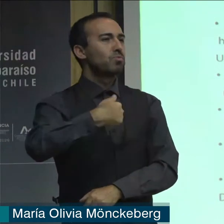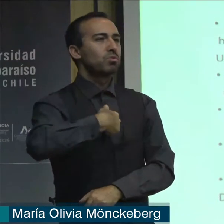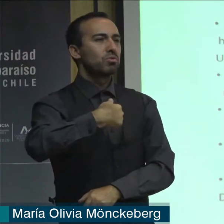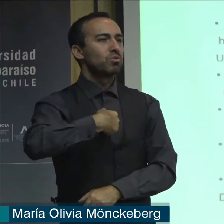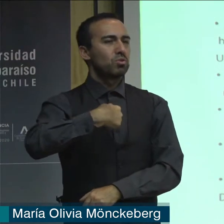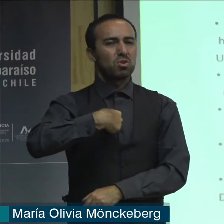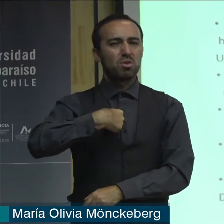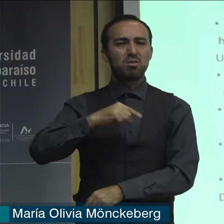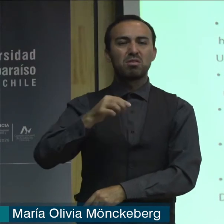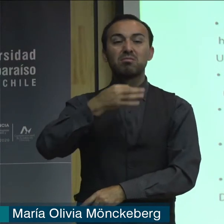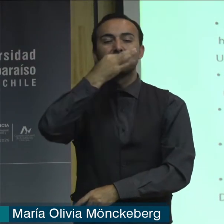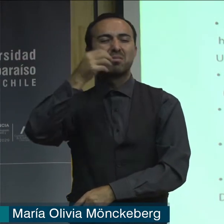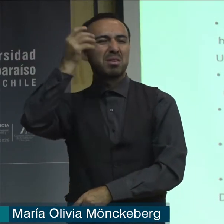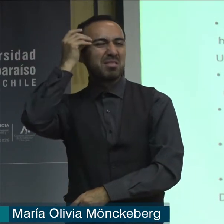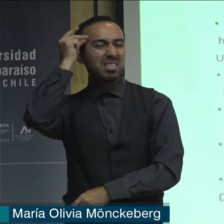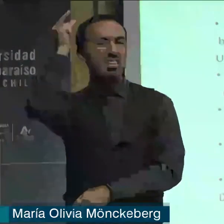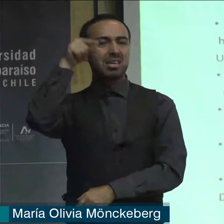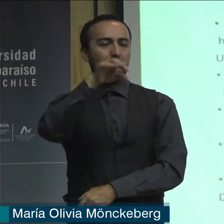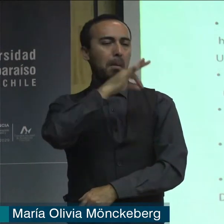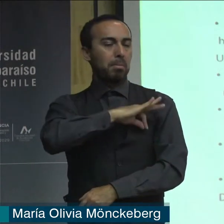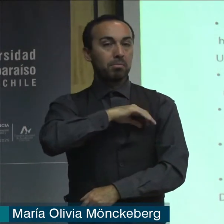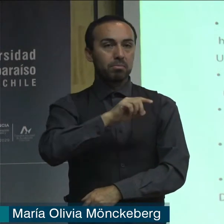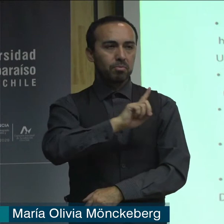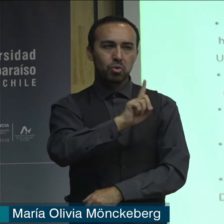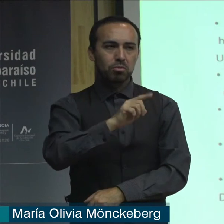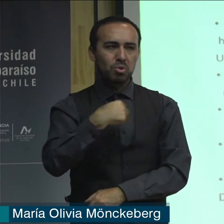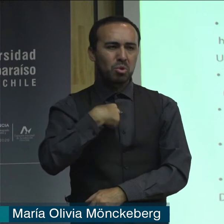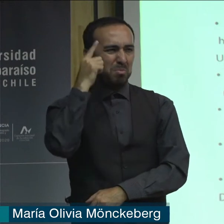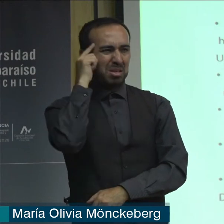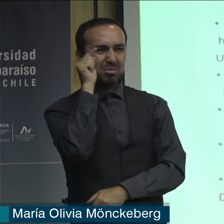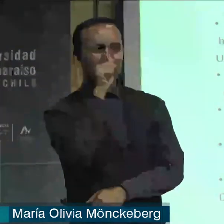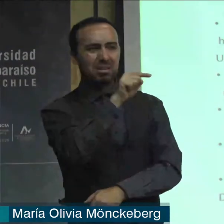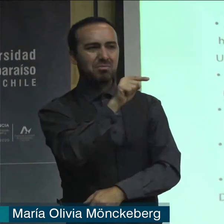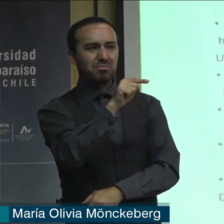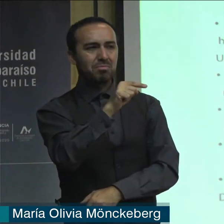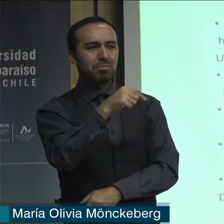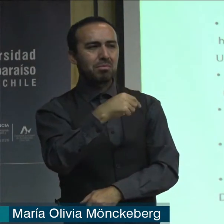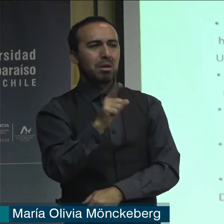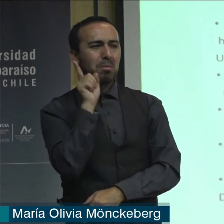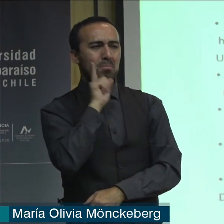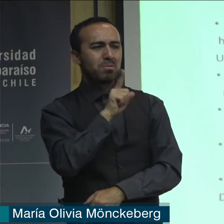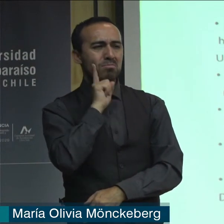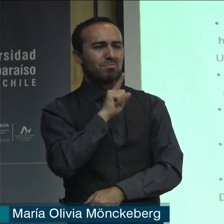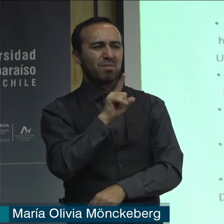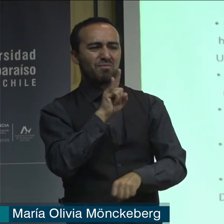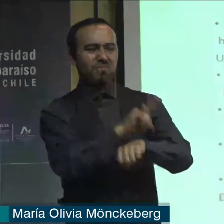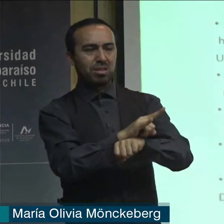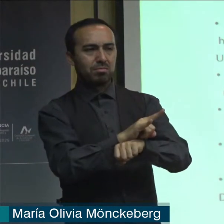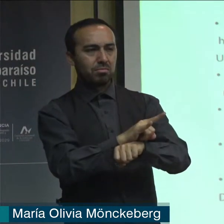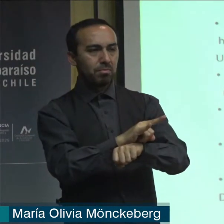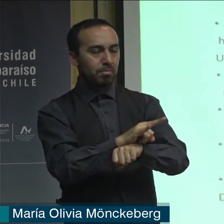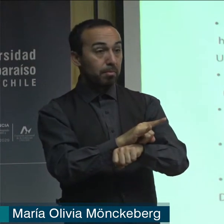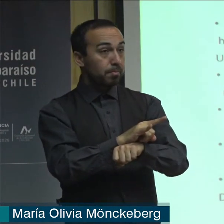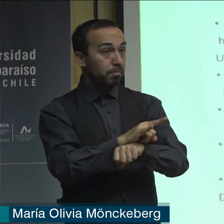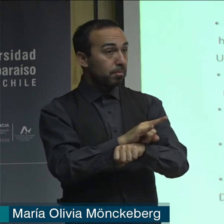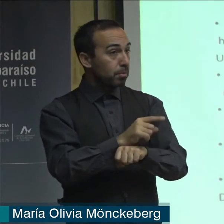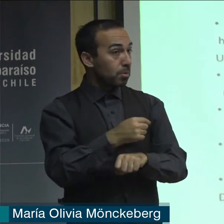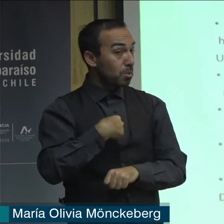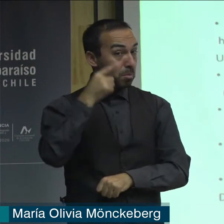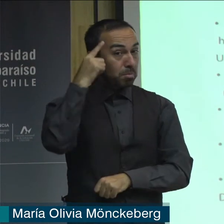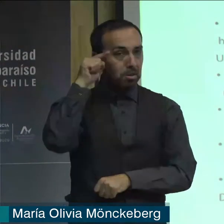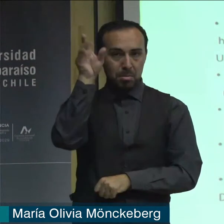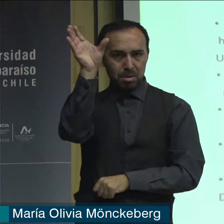siempre esa a mí tiene algo de mitos o sea yo creo que que personas como